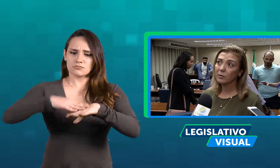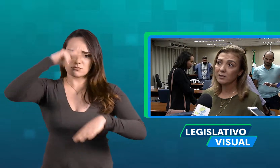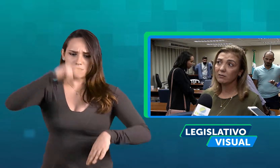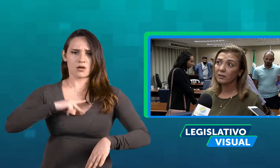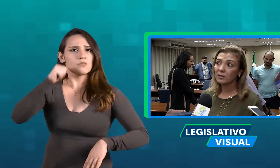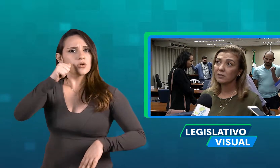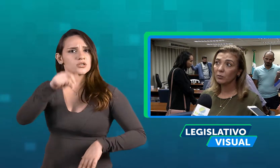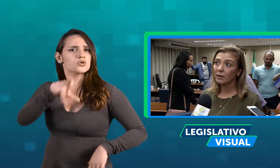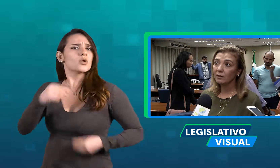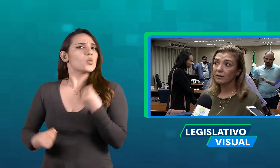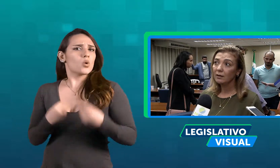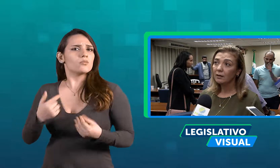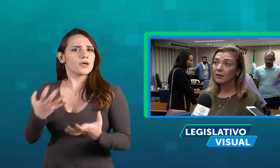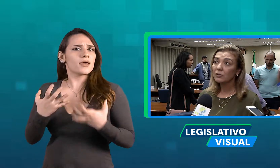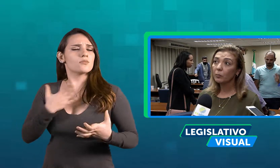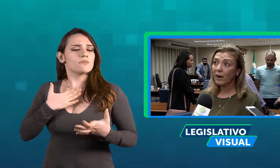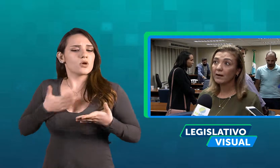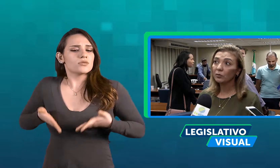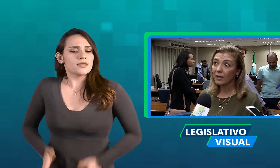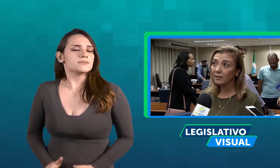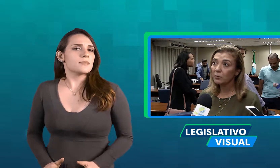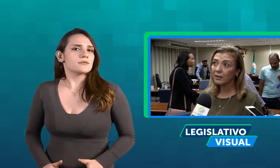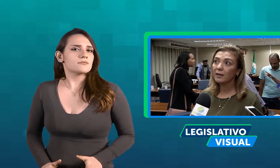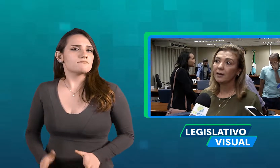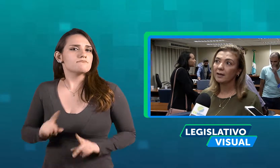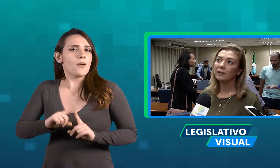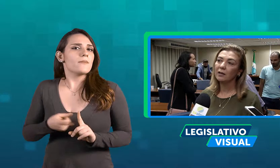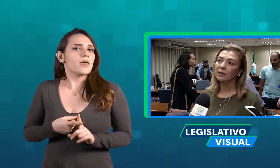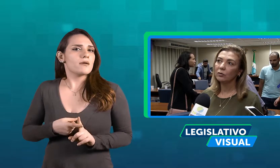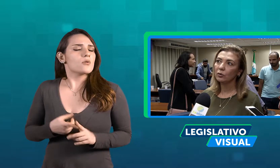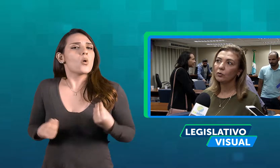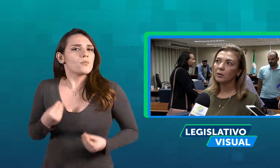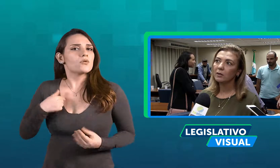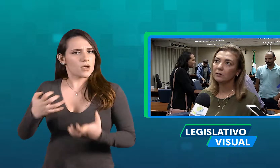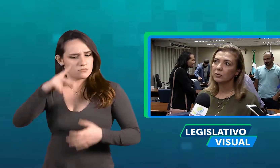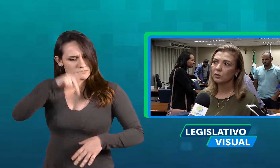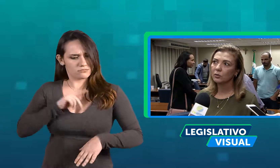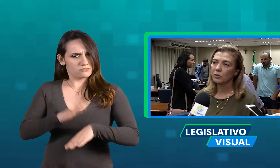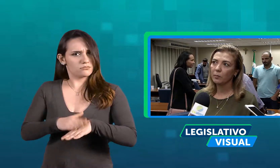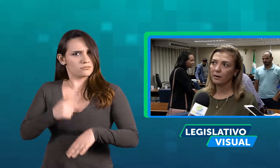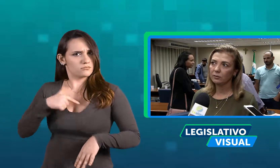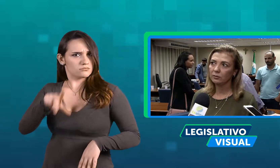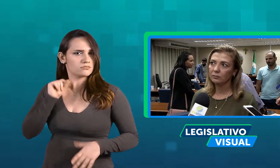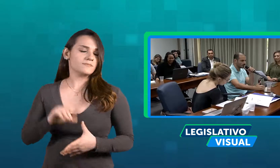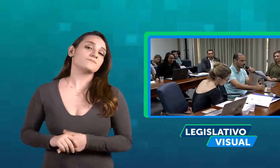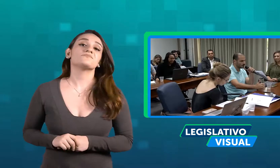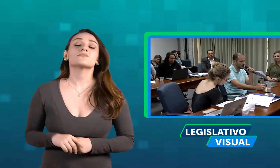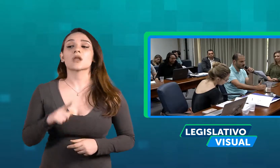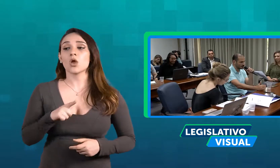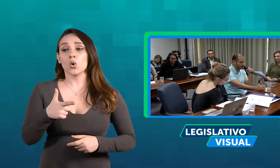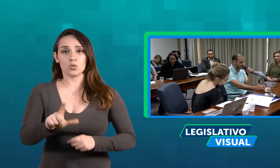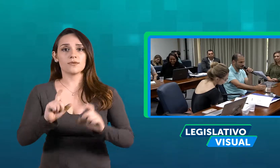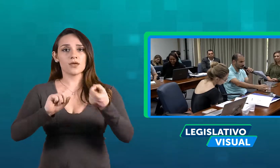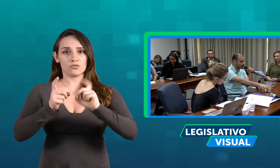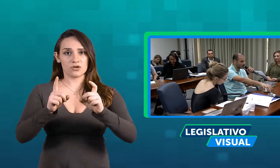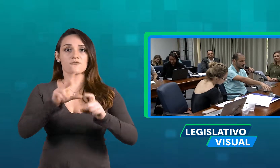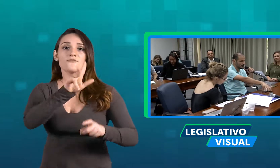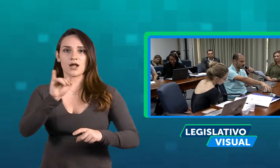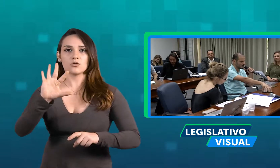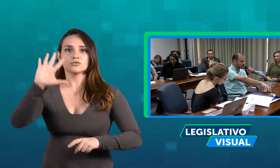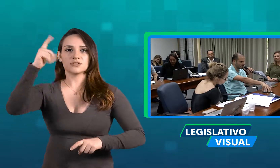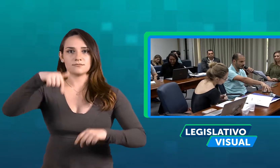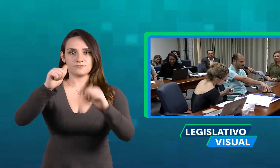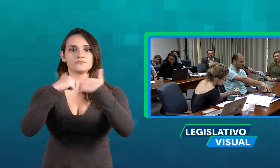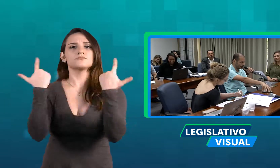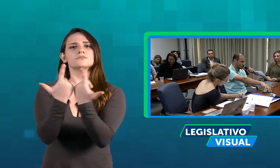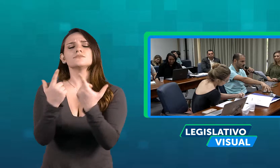que deve ser preservada dessa mulher. Se o parto é da mulher, ela tem que ter autonomia sobre o seu parto. Uma nova reunião deverá ser